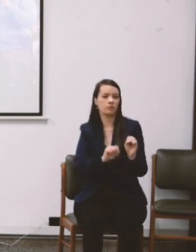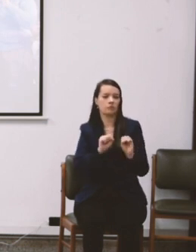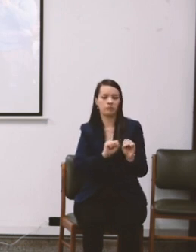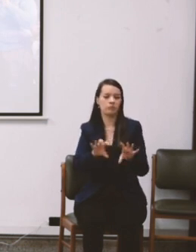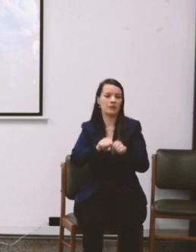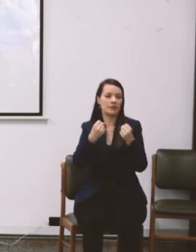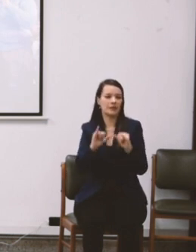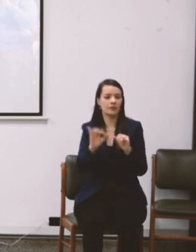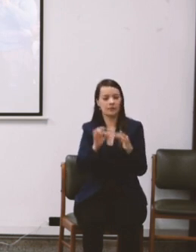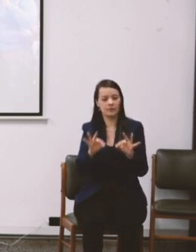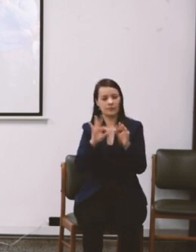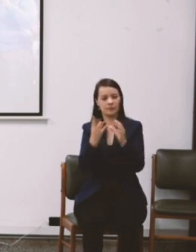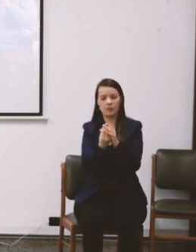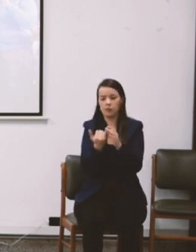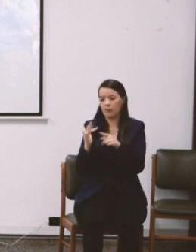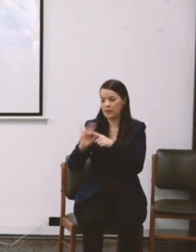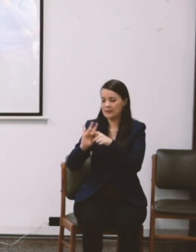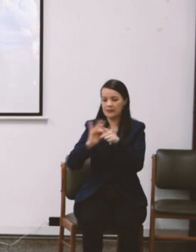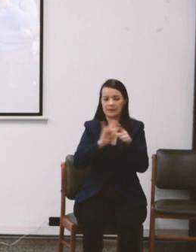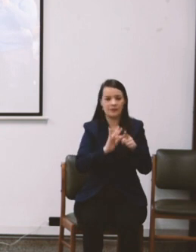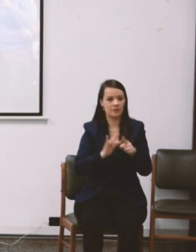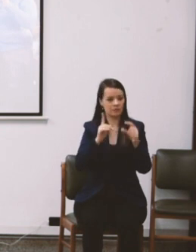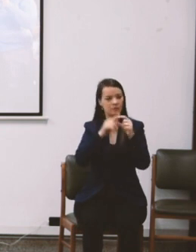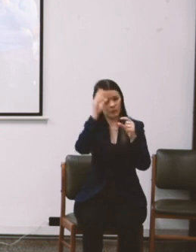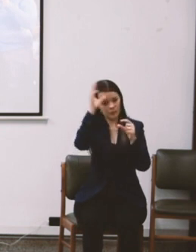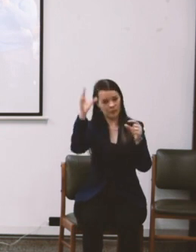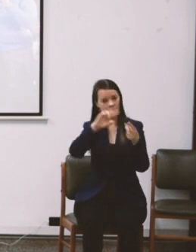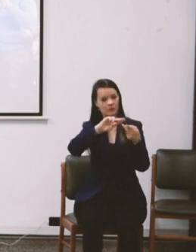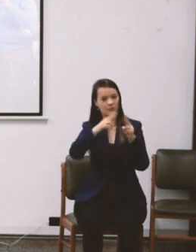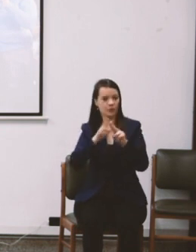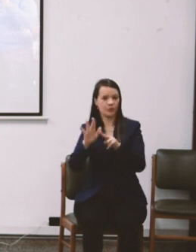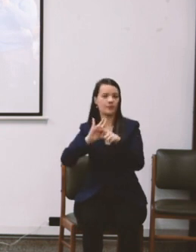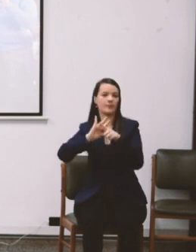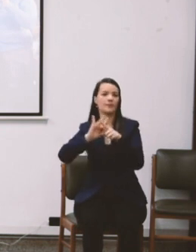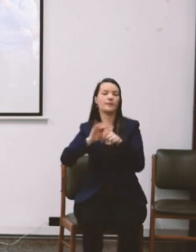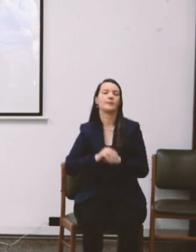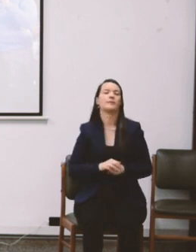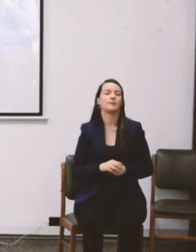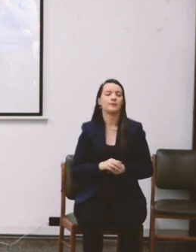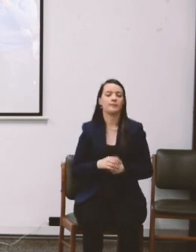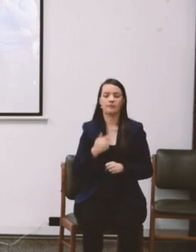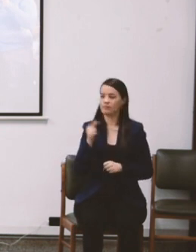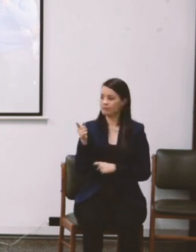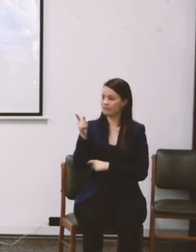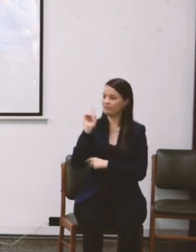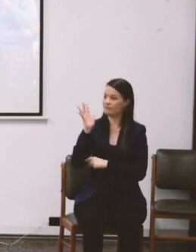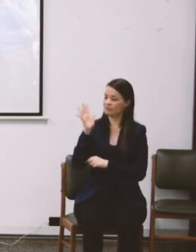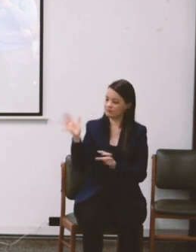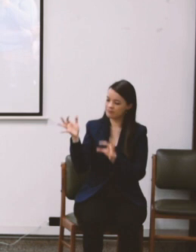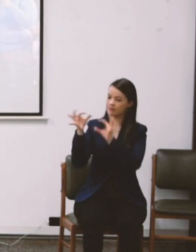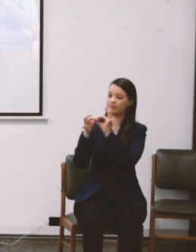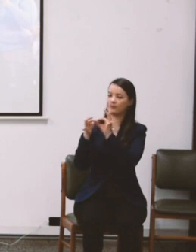ciertos asuntos de las prácticas que estamos haciendo con un concepto determinado. O sea, también me conecto mucho con lo que dices, que es